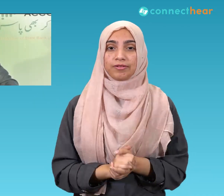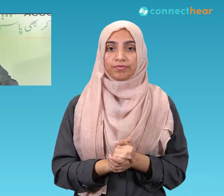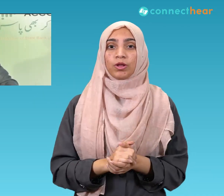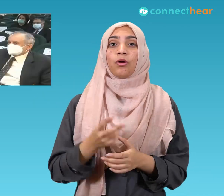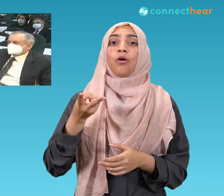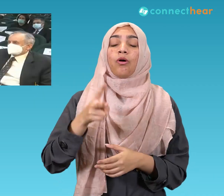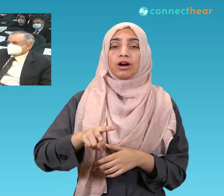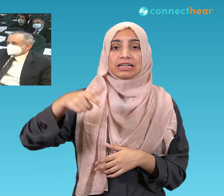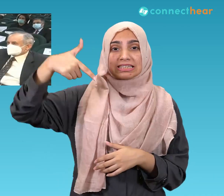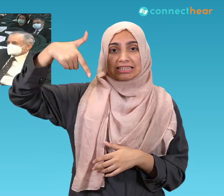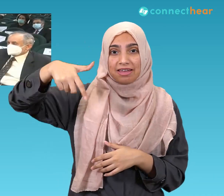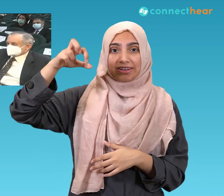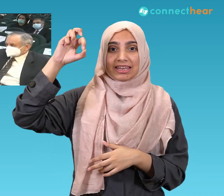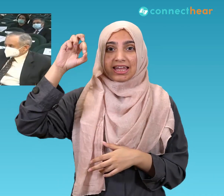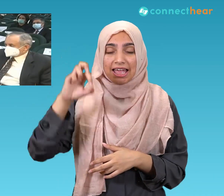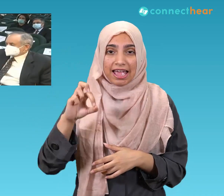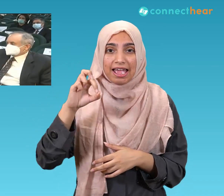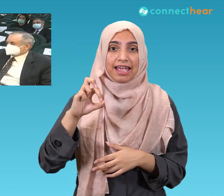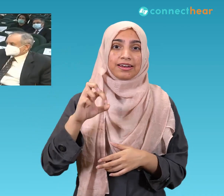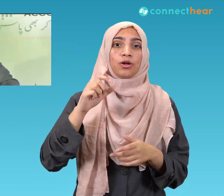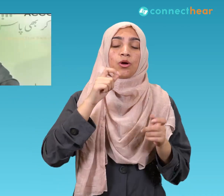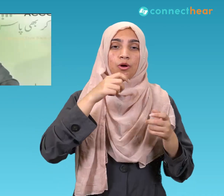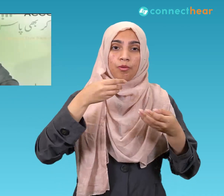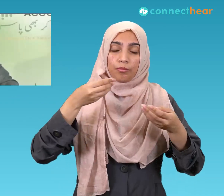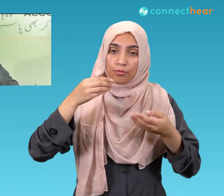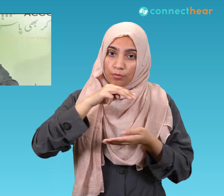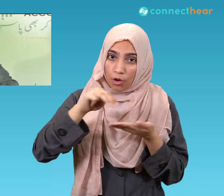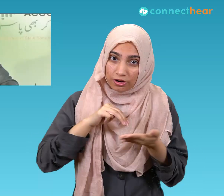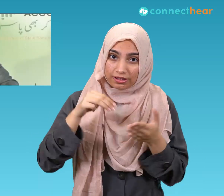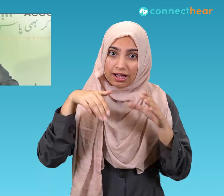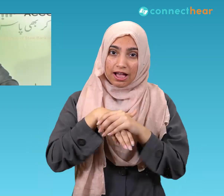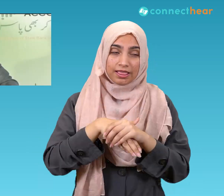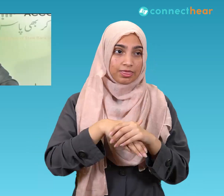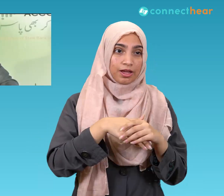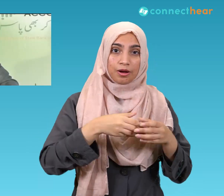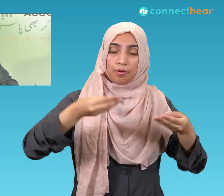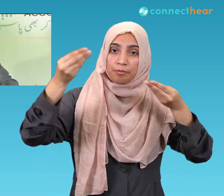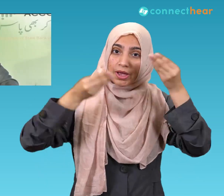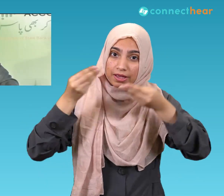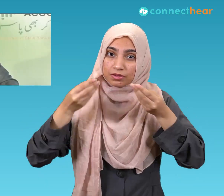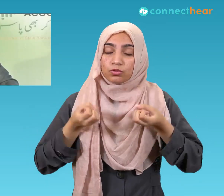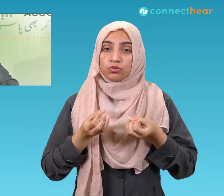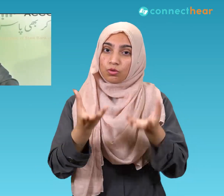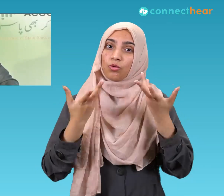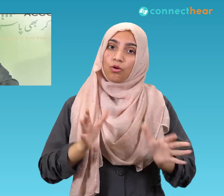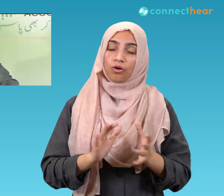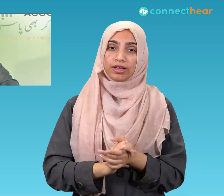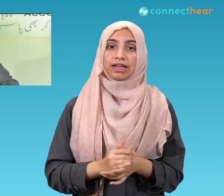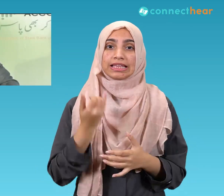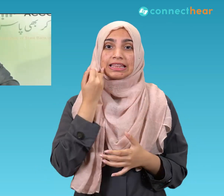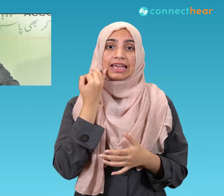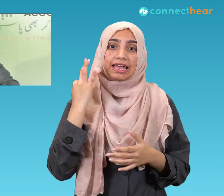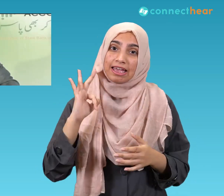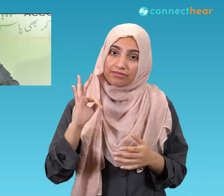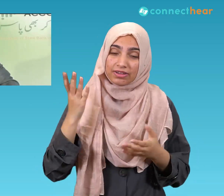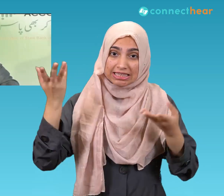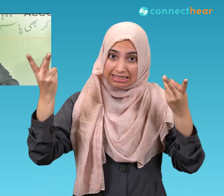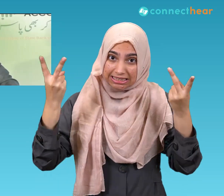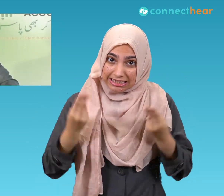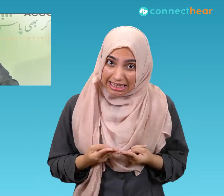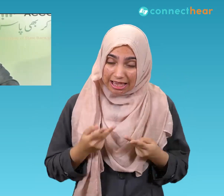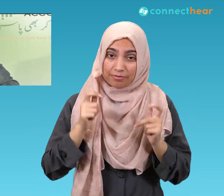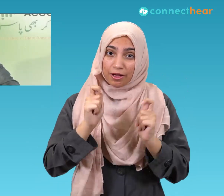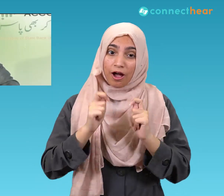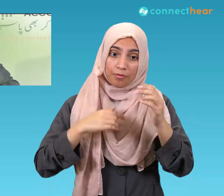97 ملکوں میں. تو اگر اسی ریٹ پہ اگر ہم چلتے گئے تو مجھے جو سب سے بڑی خوشی یہ ہے کہ